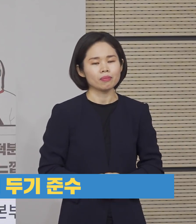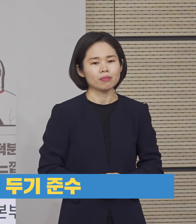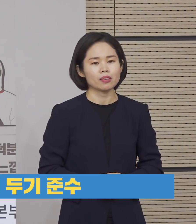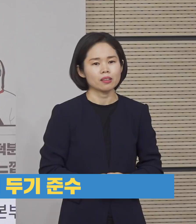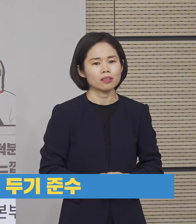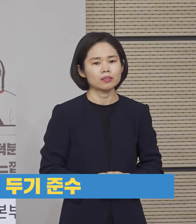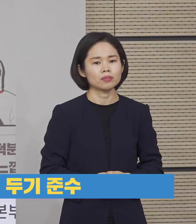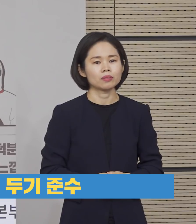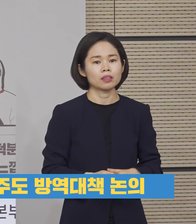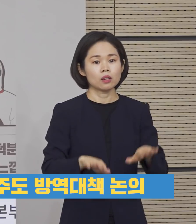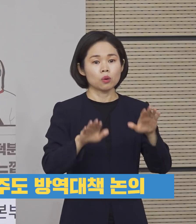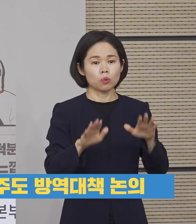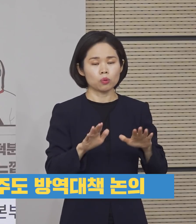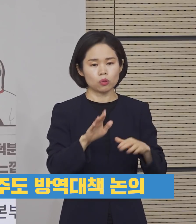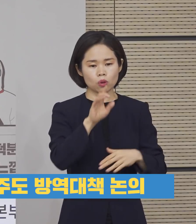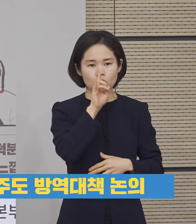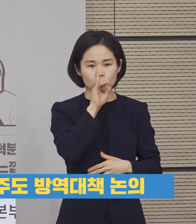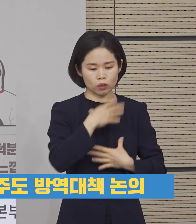하겠습니다.